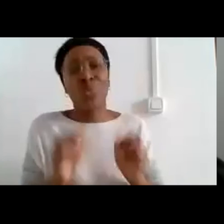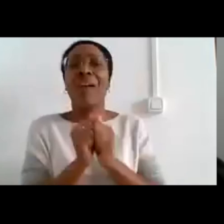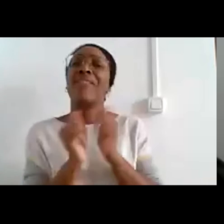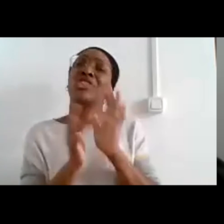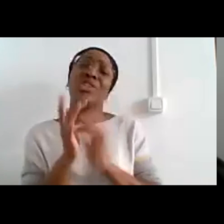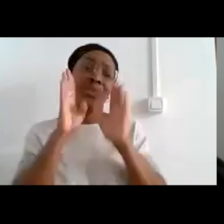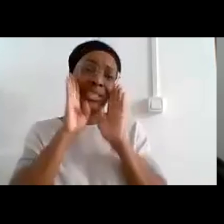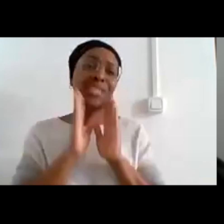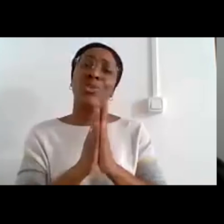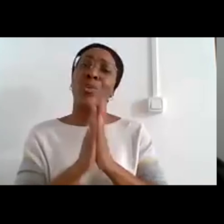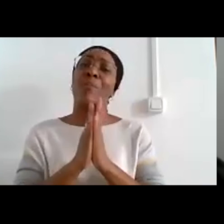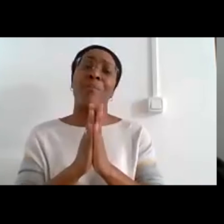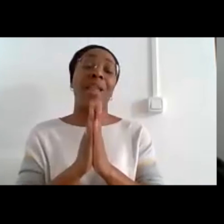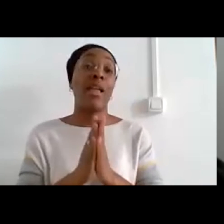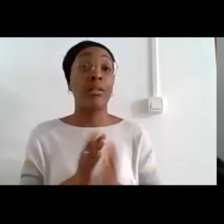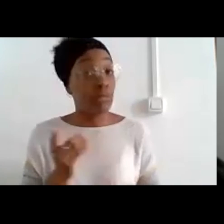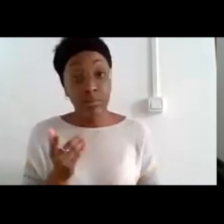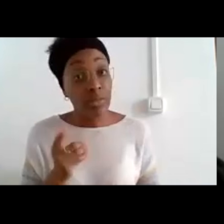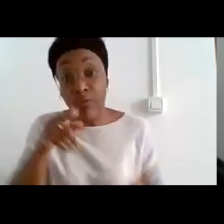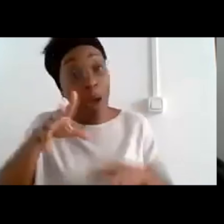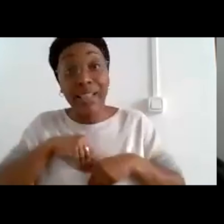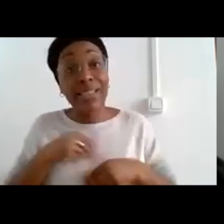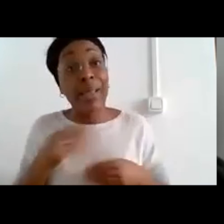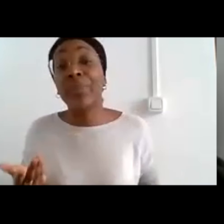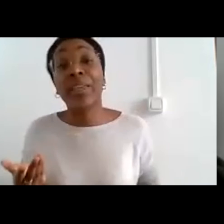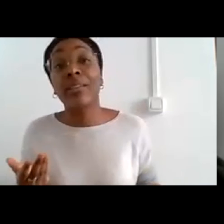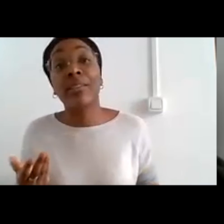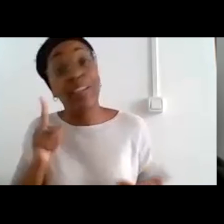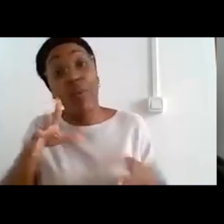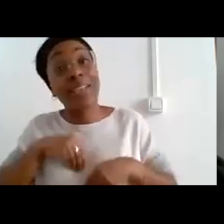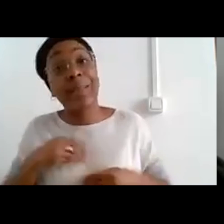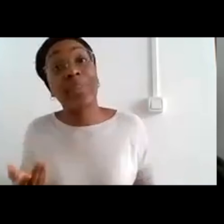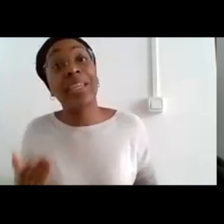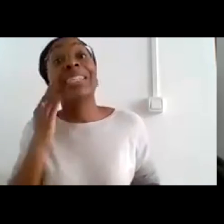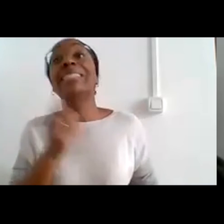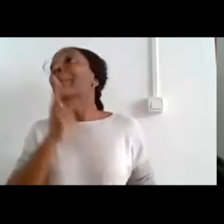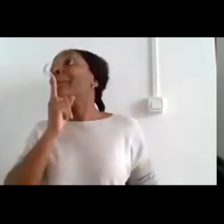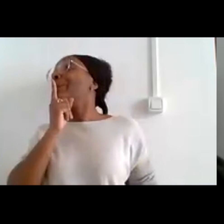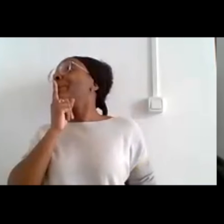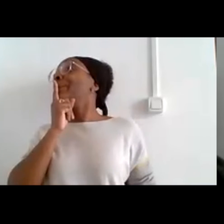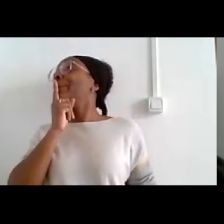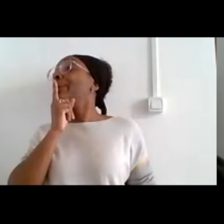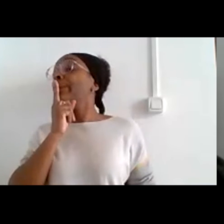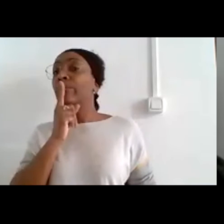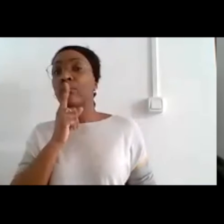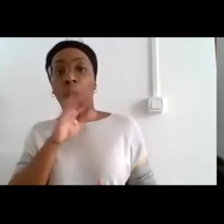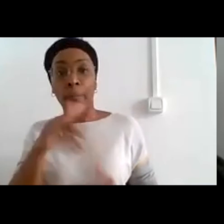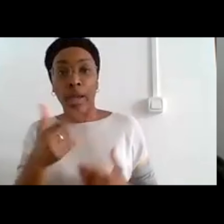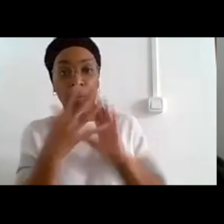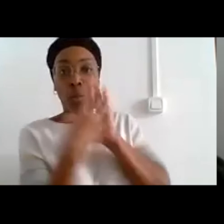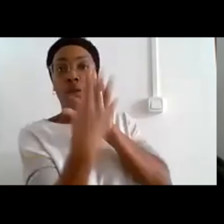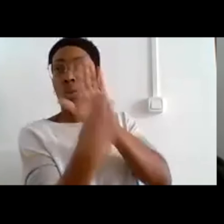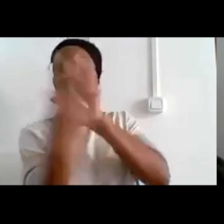décalage. Quand tu voudras dire après à quelqu'un: "Ah ben non, c'est comme ça qu'il faut faire et pas comme ça", il va te dire: "Mais attends, toi-même tu le fais". Et là, c'est